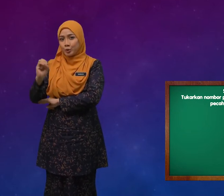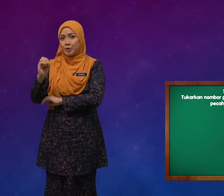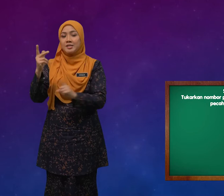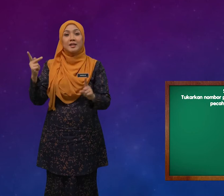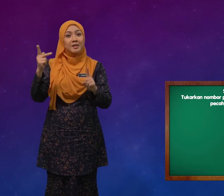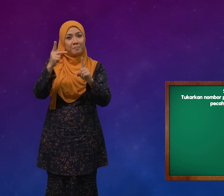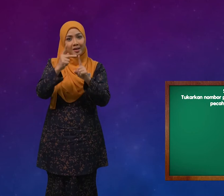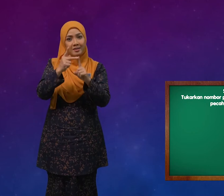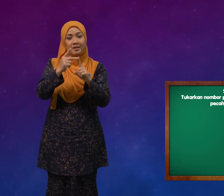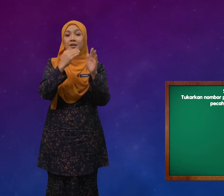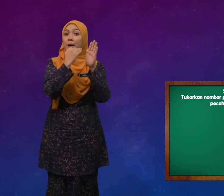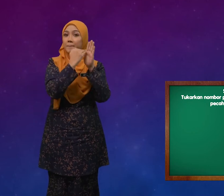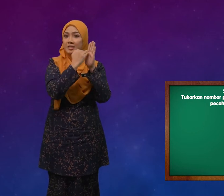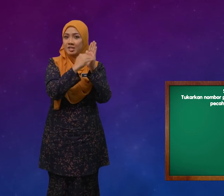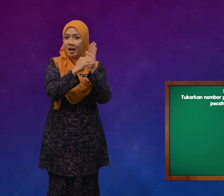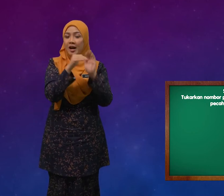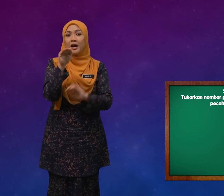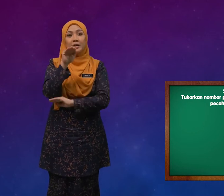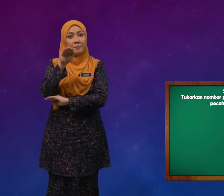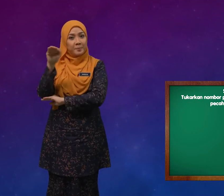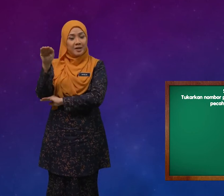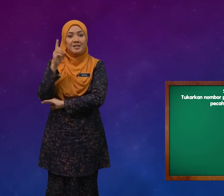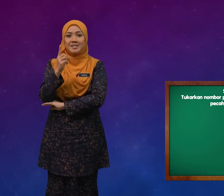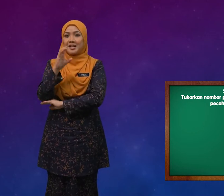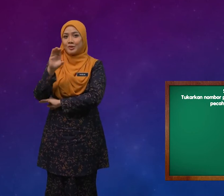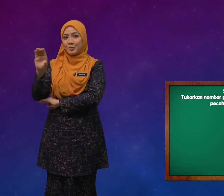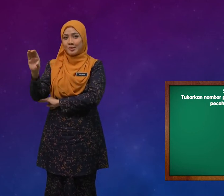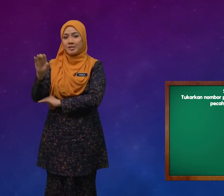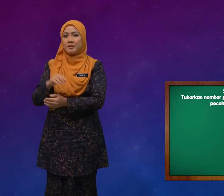74% kepada pecahan per 100.